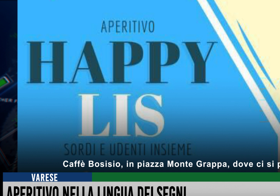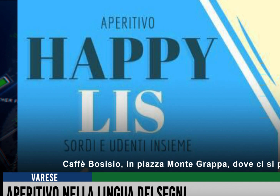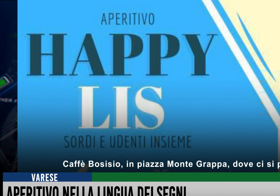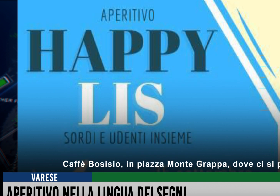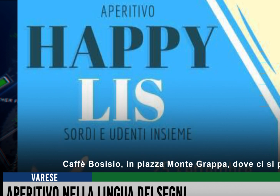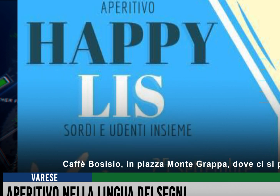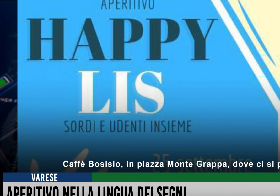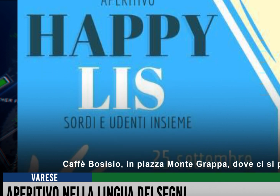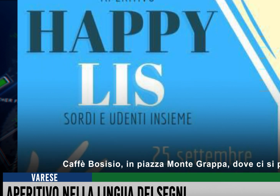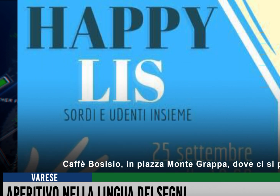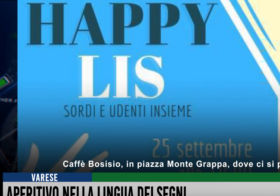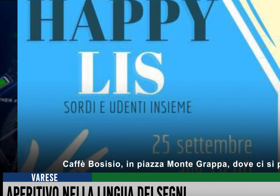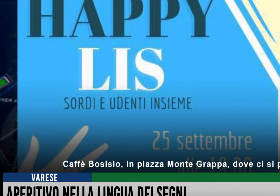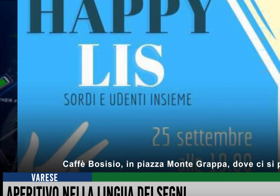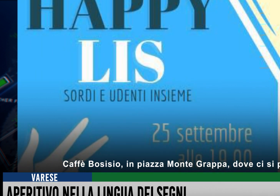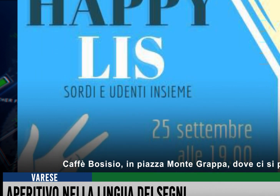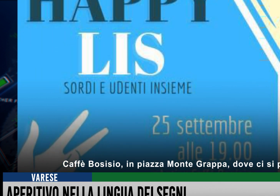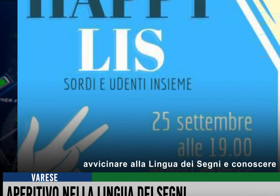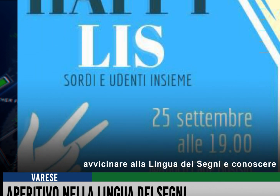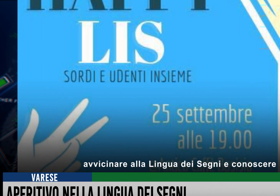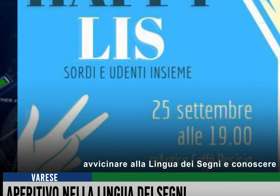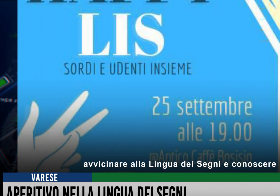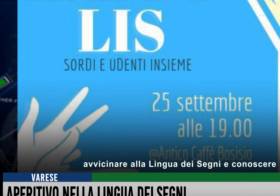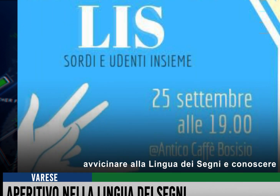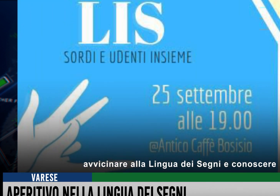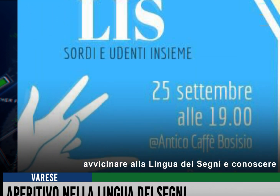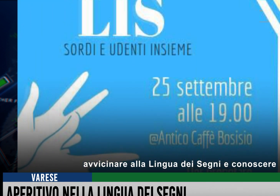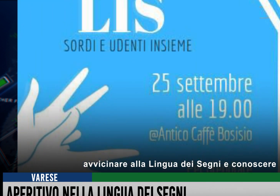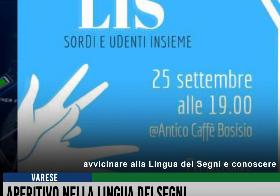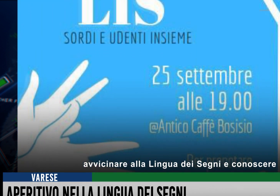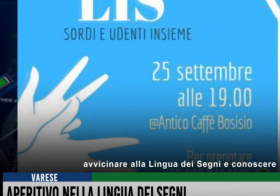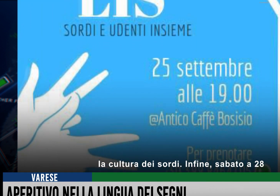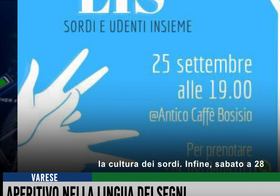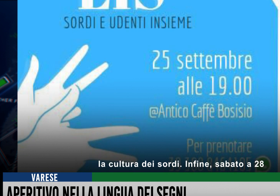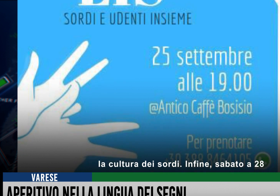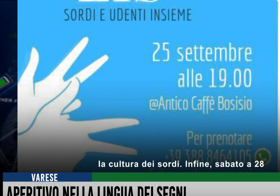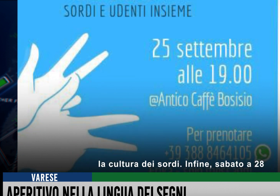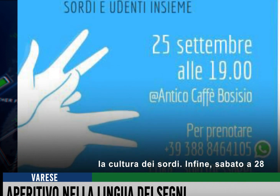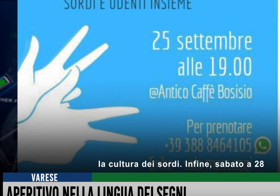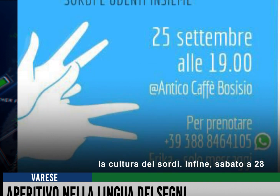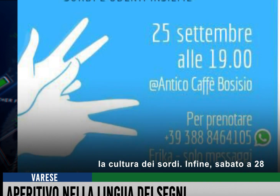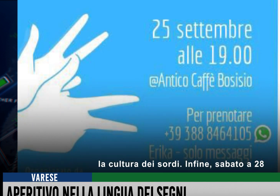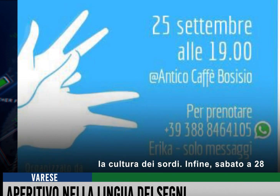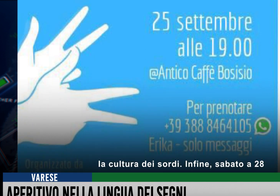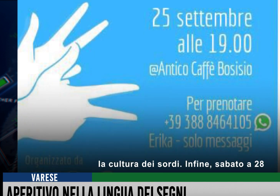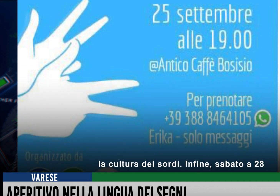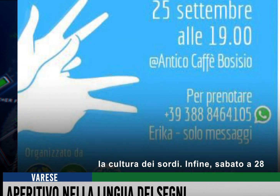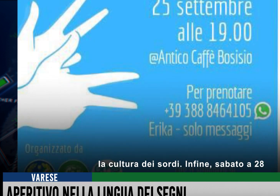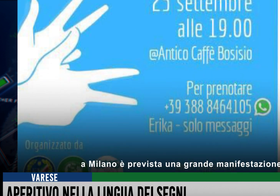Bosisio in piazza Montegrappa, dove ci si potrà avvicinare alla lingua dei segni e conoscere la cultura dei sordi. Infine sabato 28